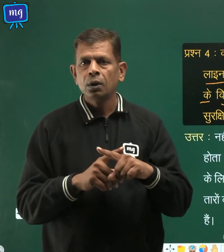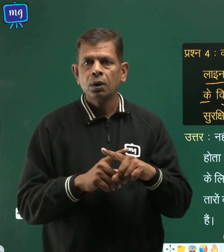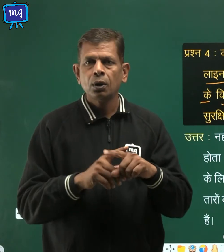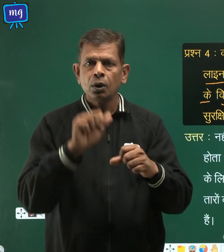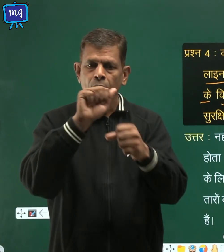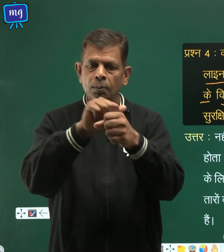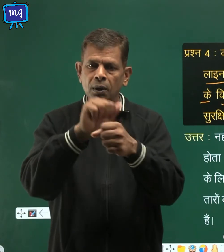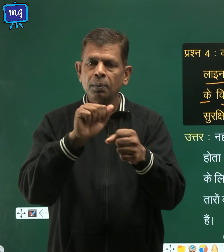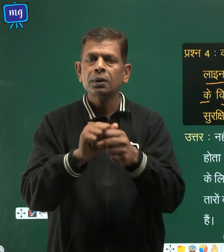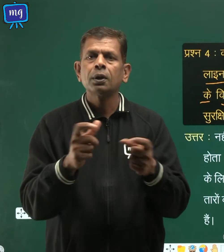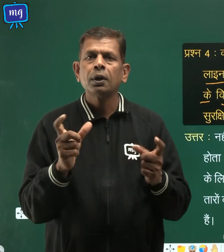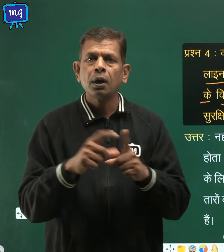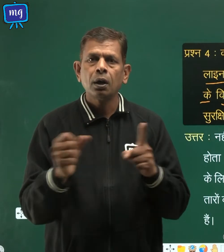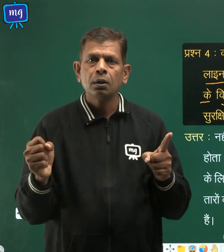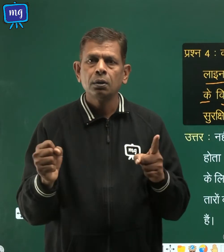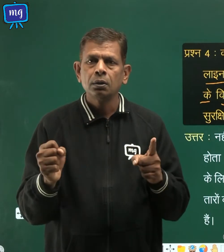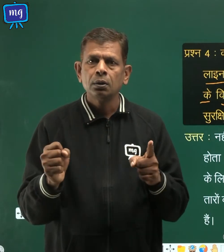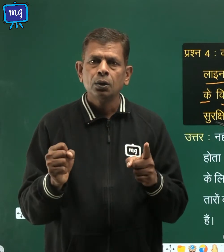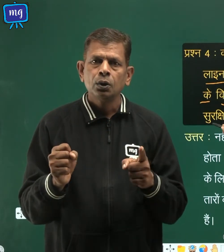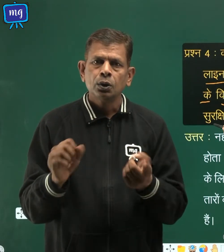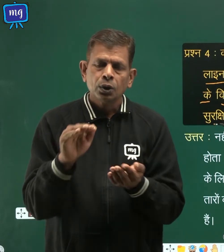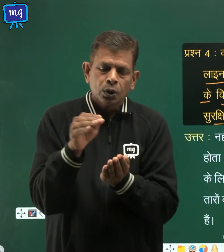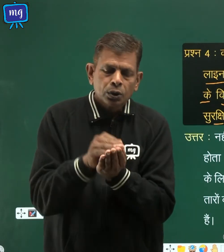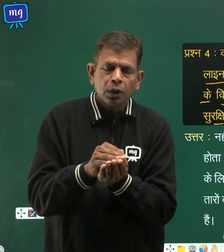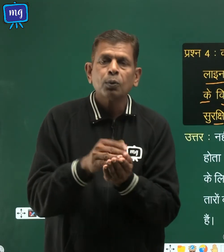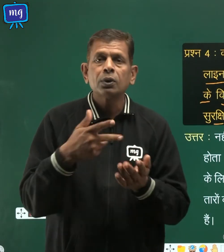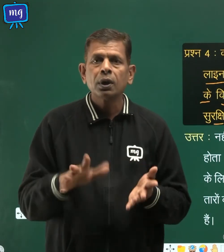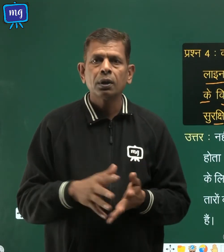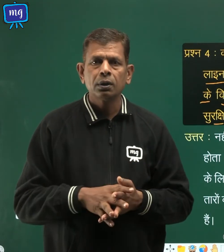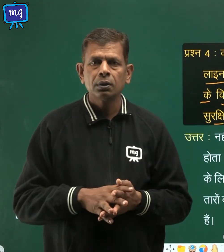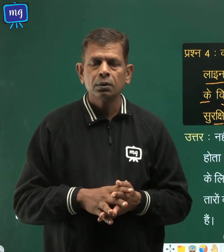मरम्मत करना सुरक्षित होता है?